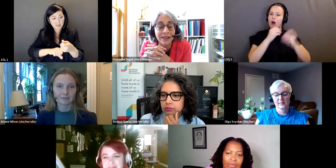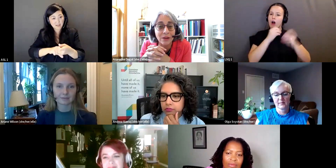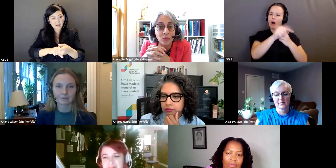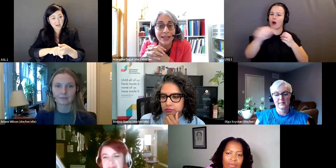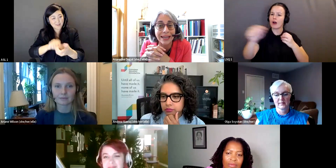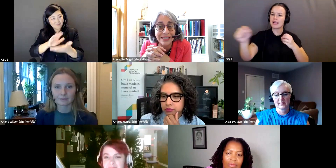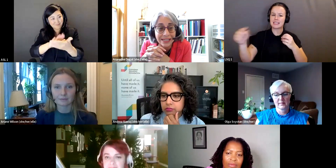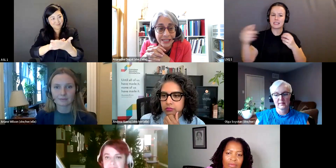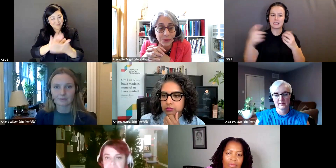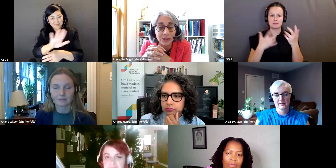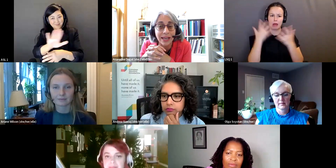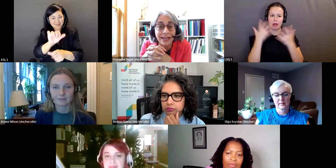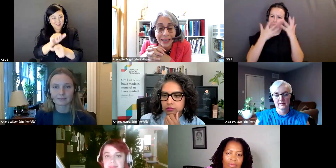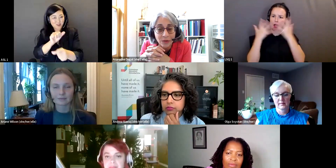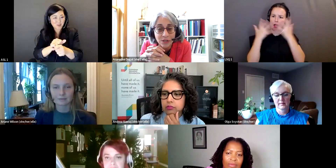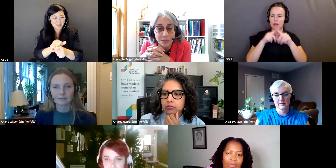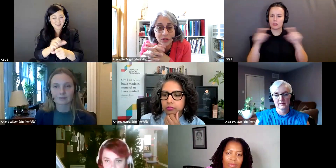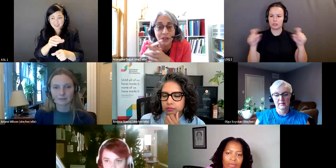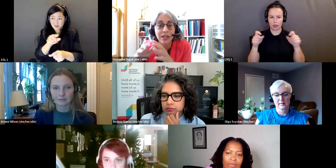nous avons soutenus